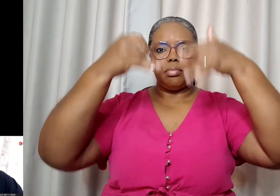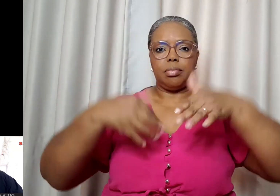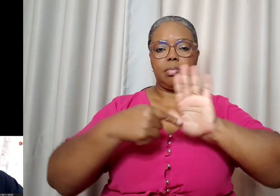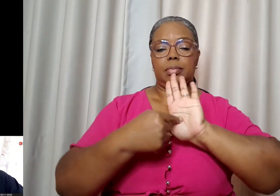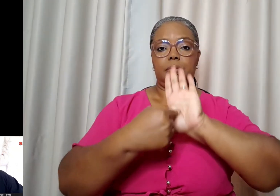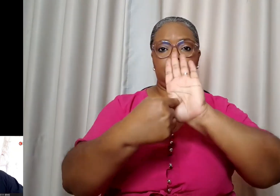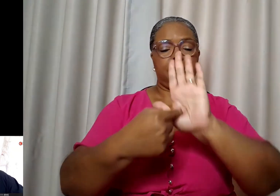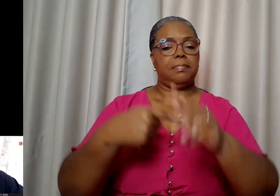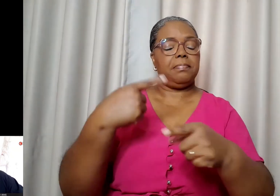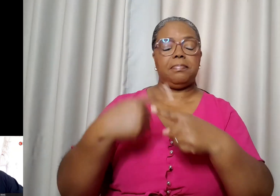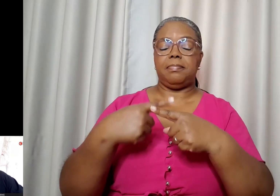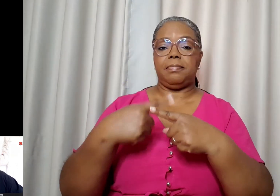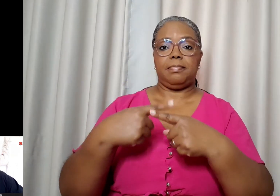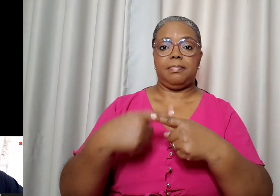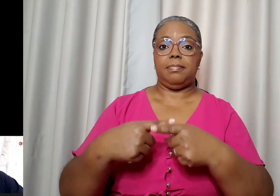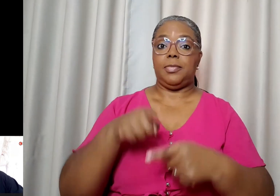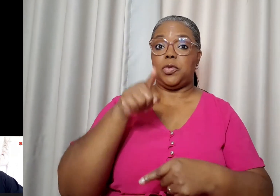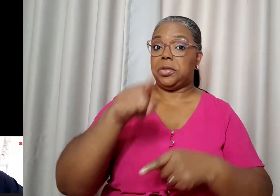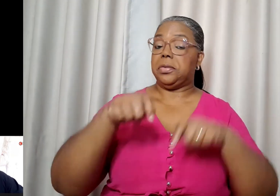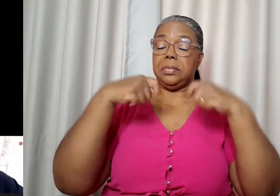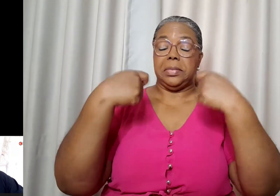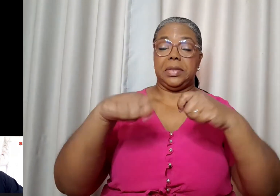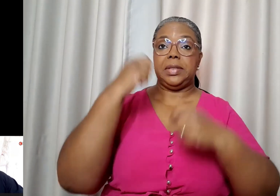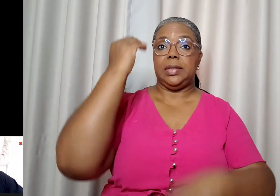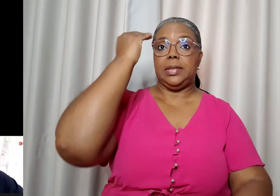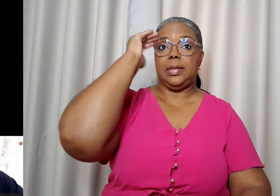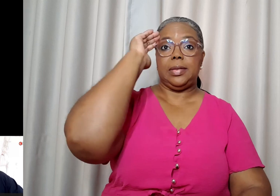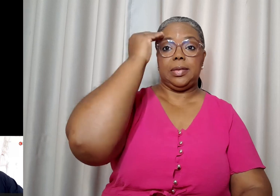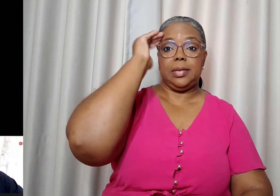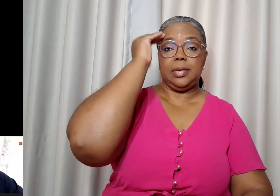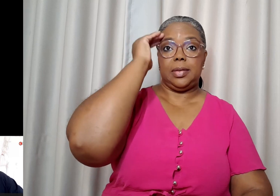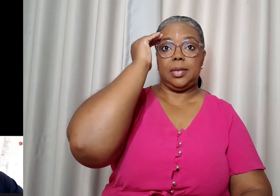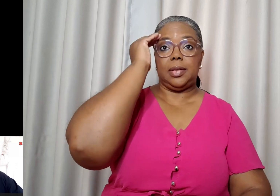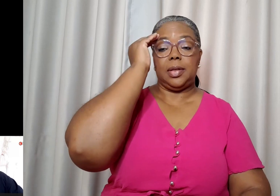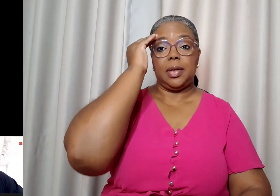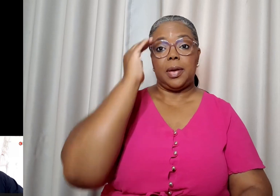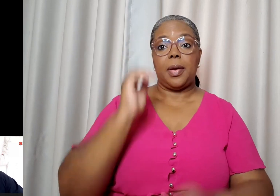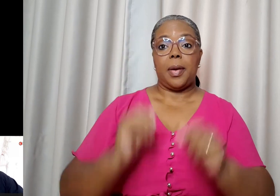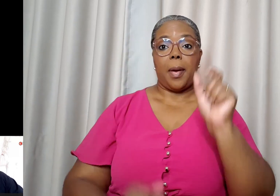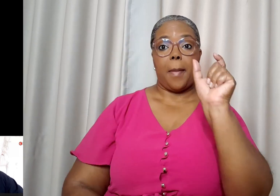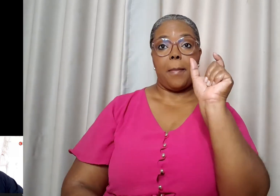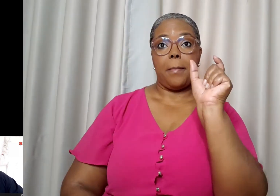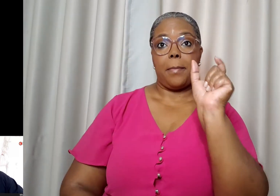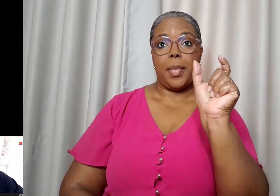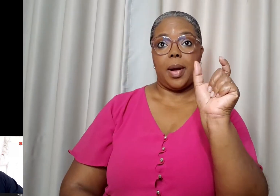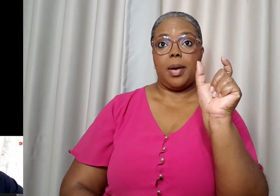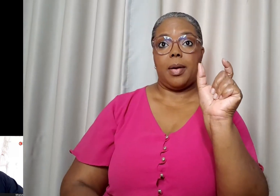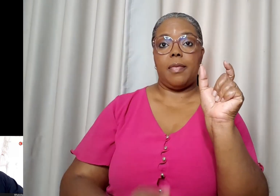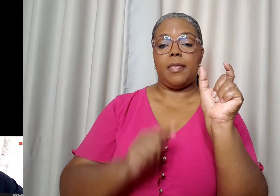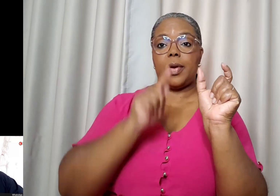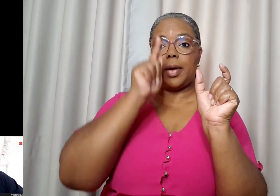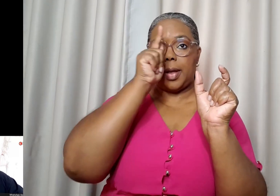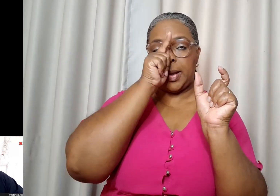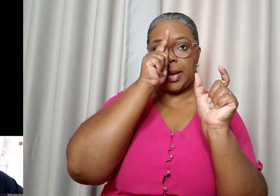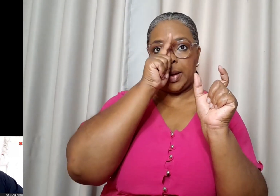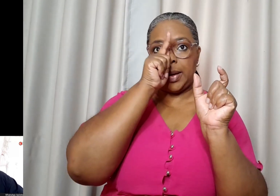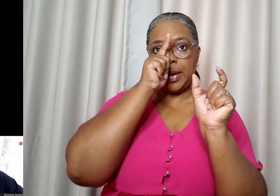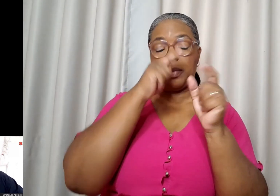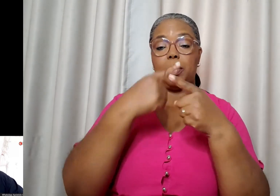Você tem que entender que, usando a palavra grega, porque esse texto é escrito em grego,